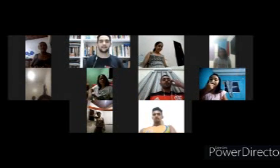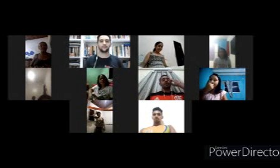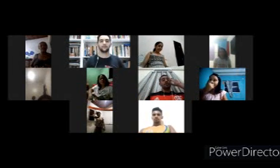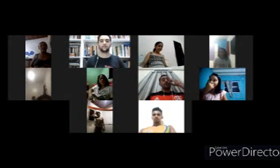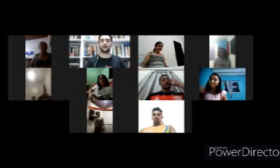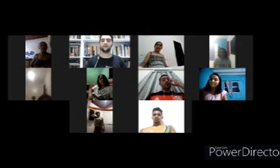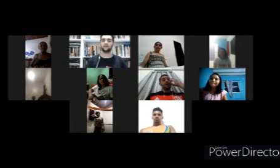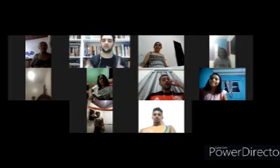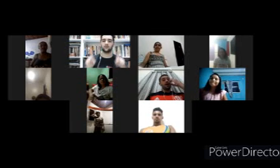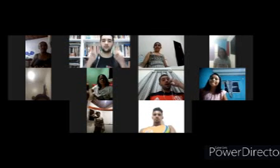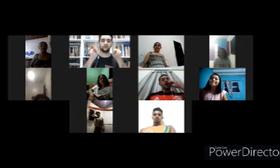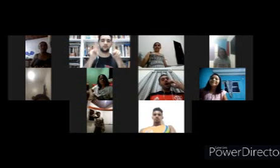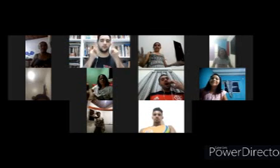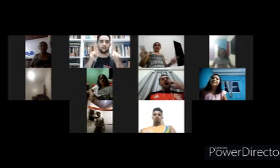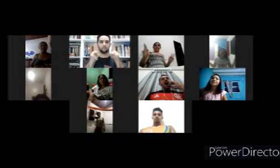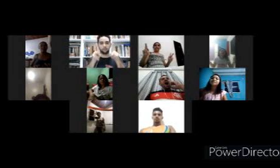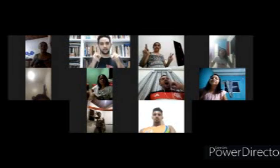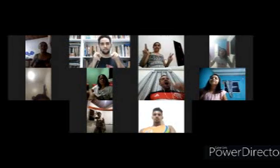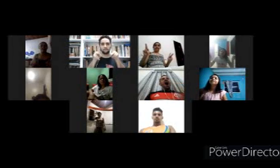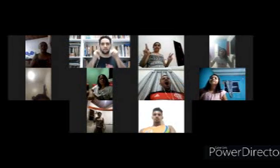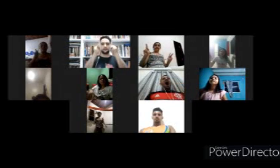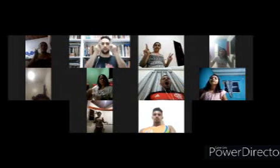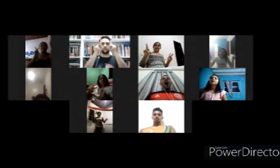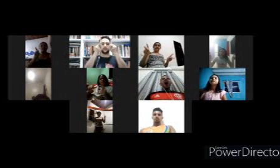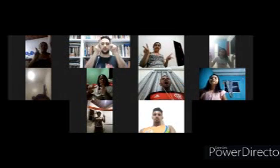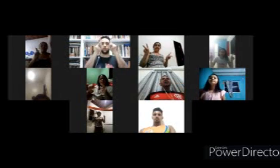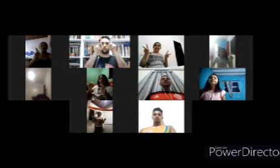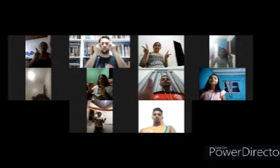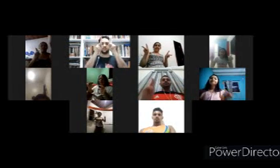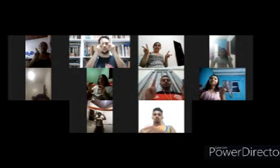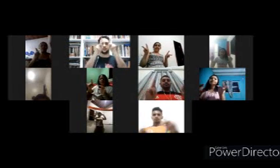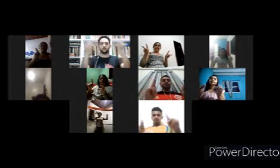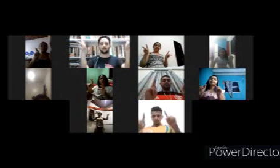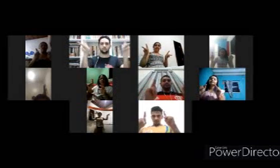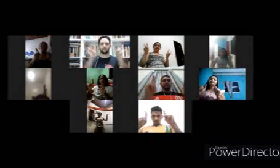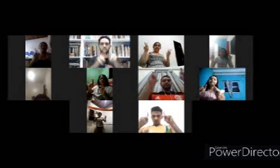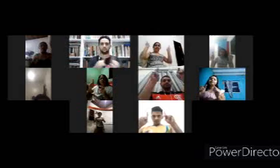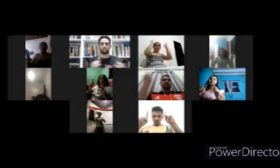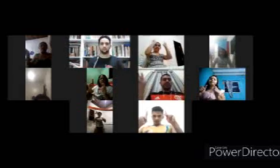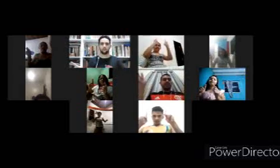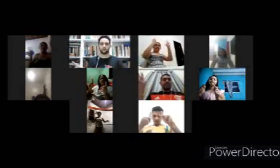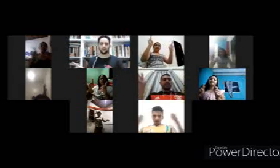Paz. Paz, eu vou fazer configuração de mão em P e vou fazer o Z com as duas